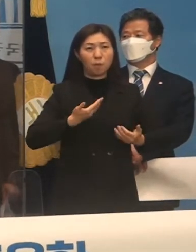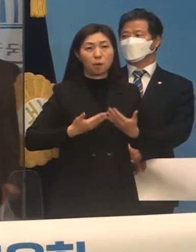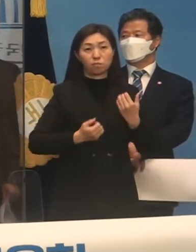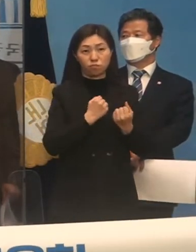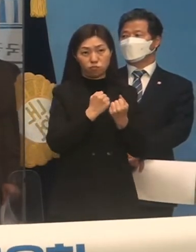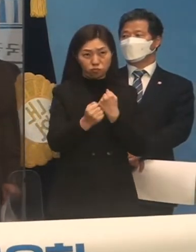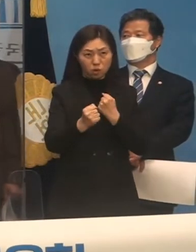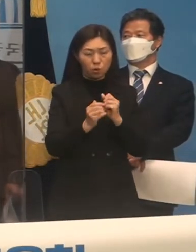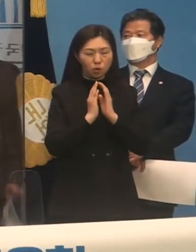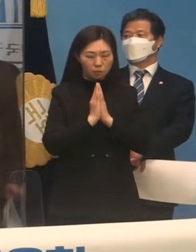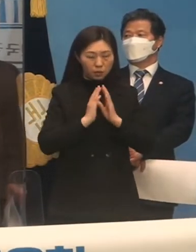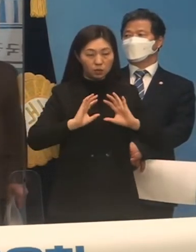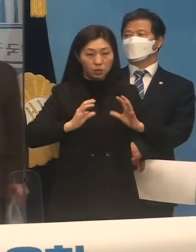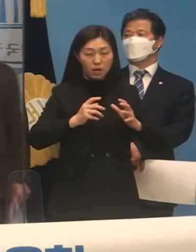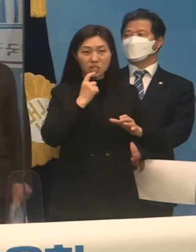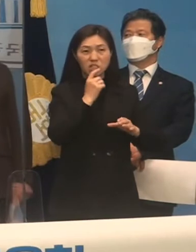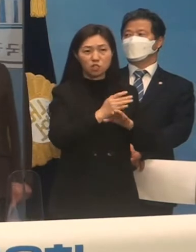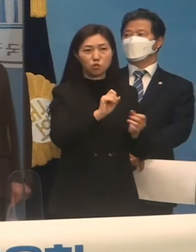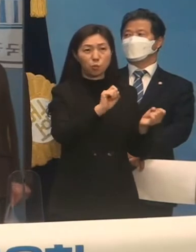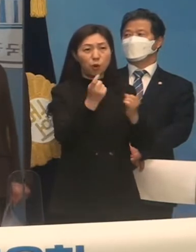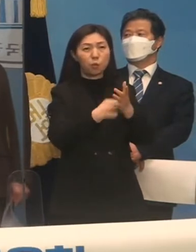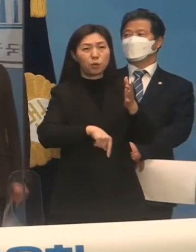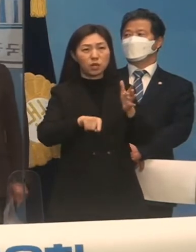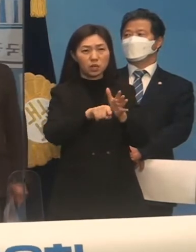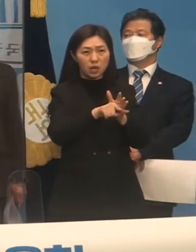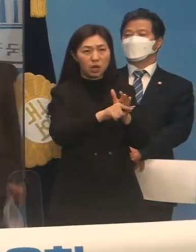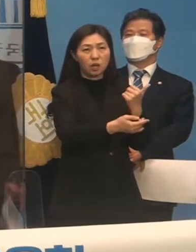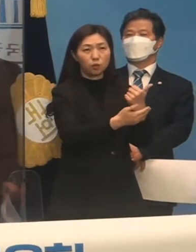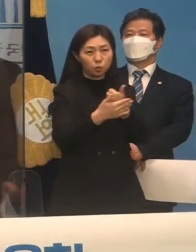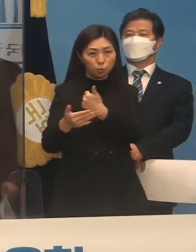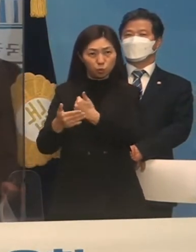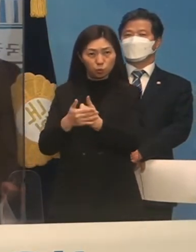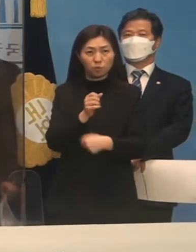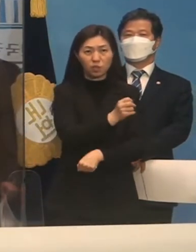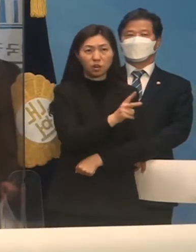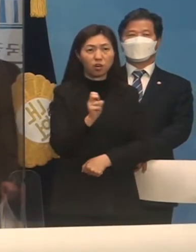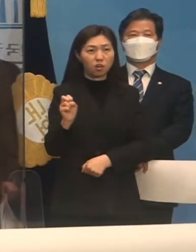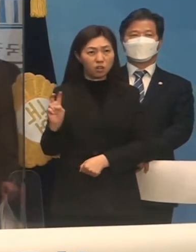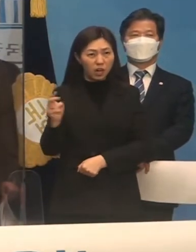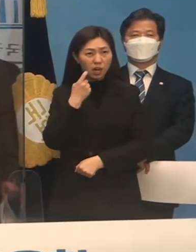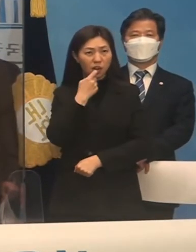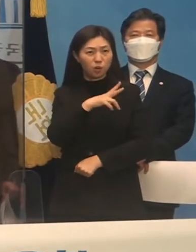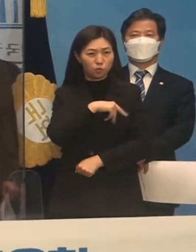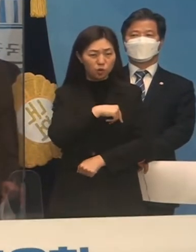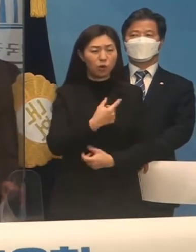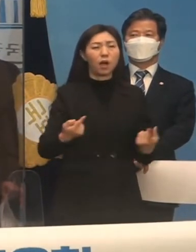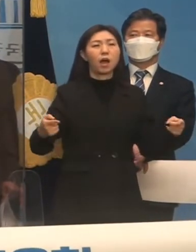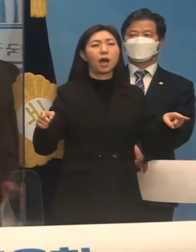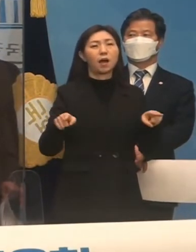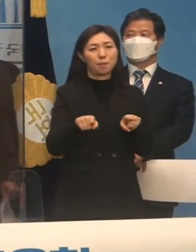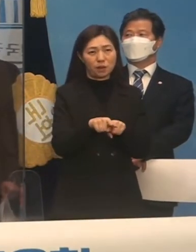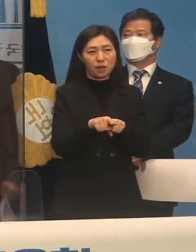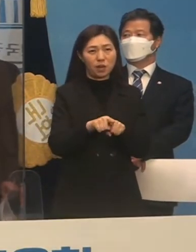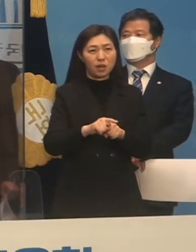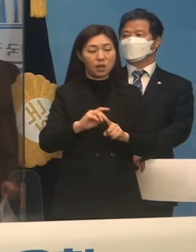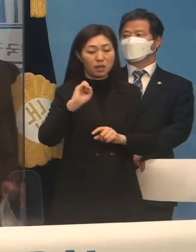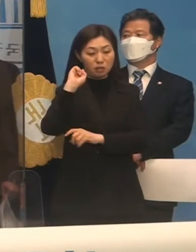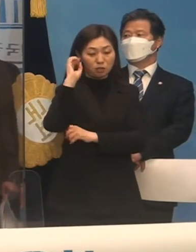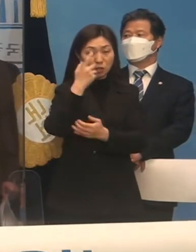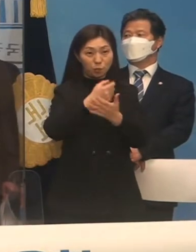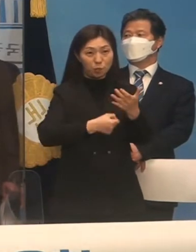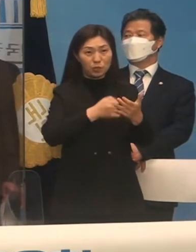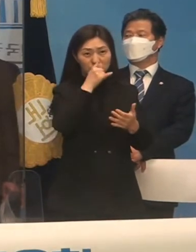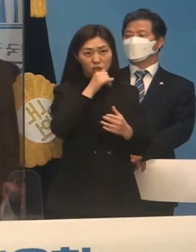여야 국회의원들과 함께 이 기자회견을 개최하게 되었습니다. 전국 106개